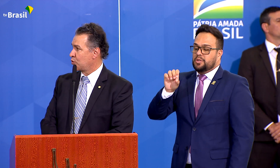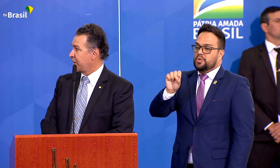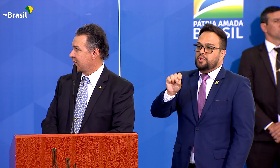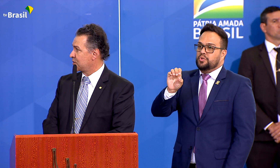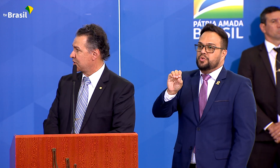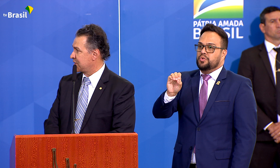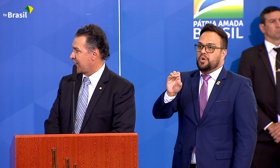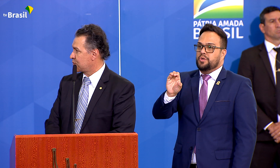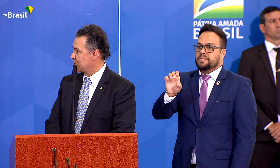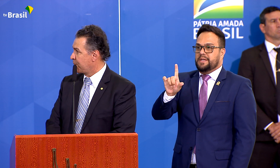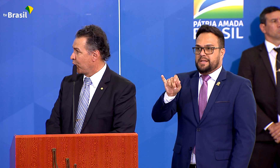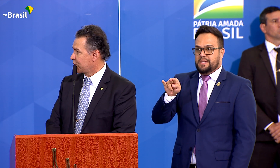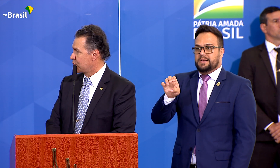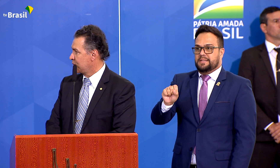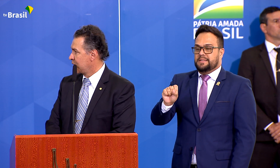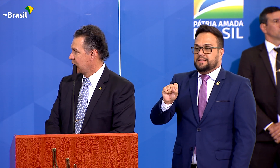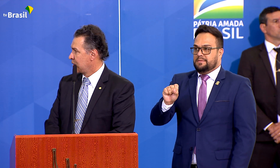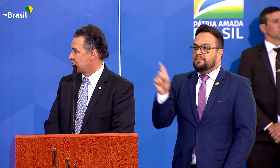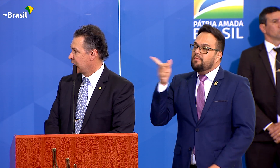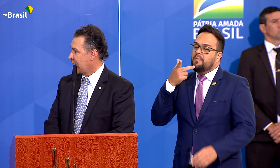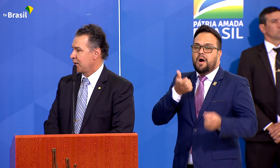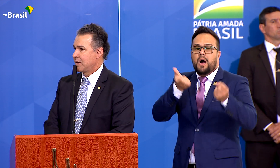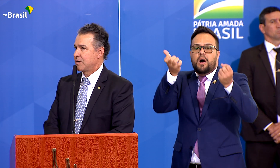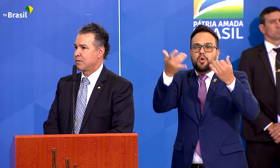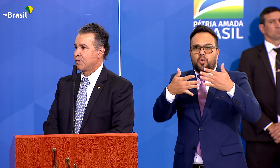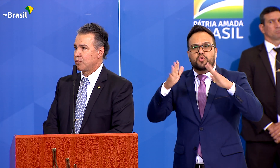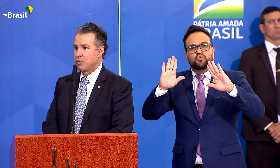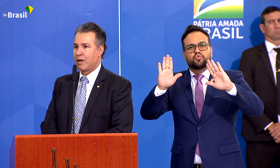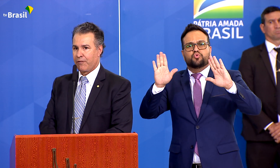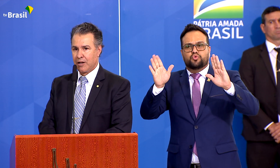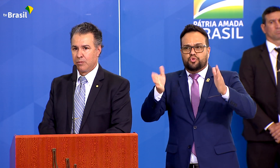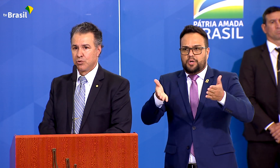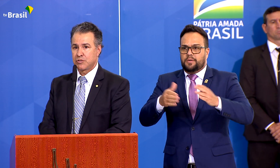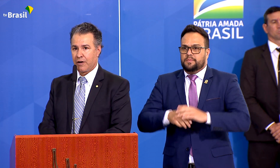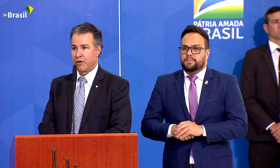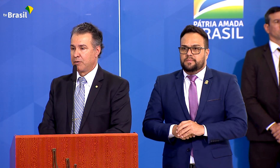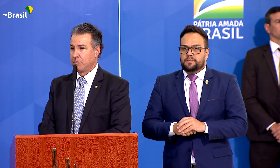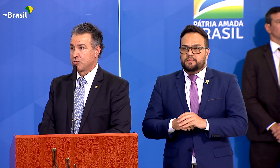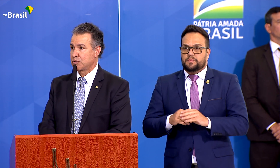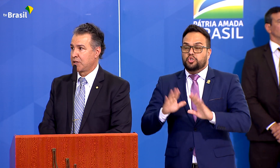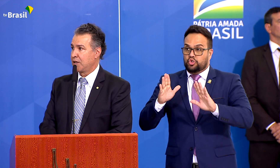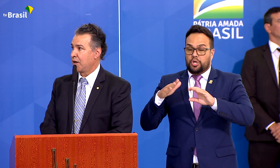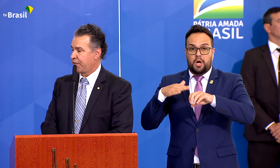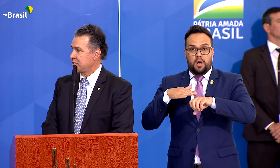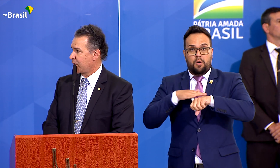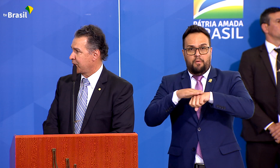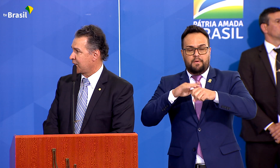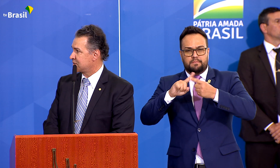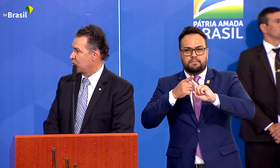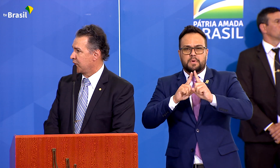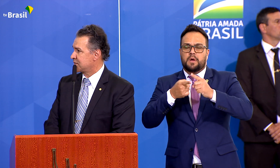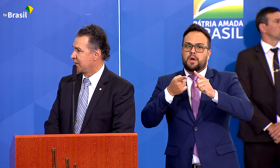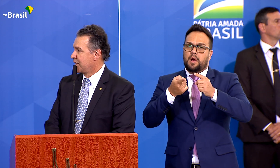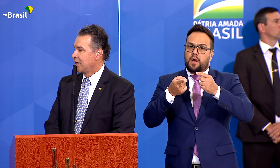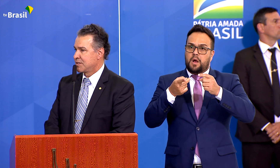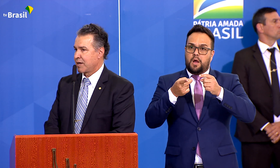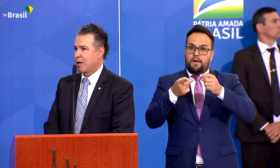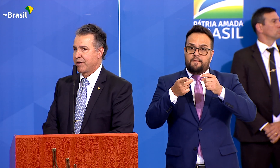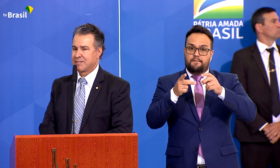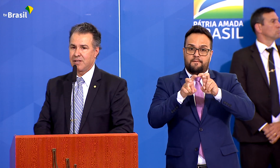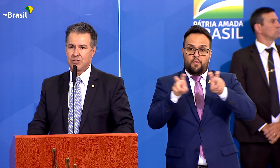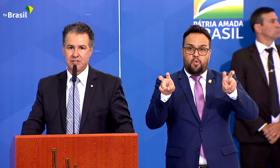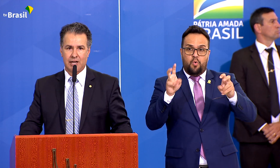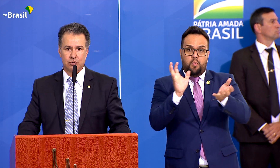falou sobre a questão desse ato de Pronto já falamos que afirmamos que a frente parlamentar de segurança